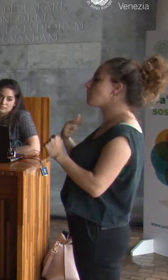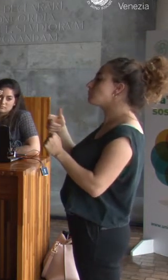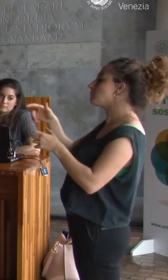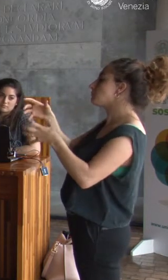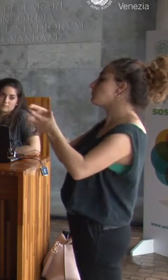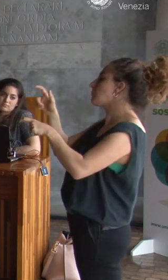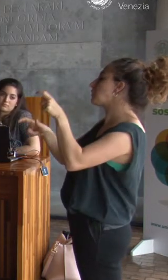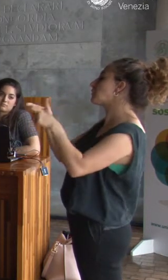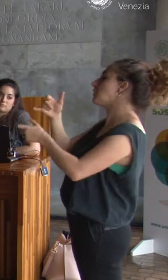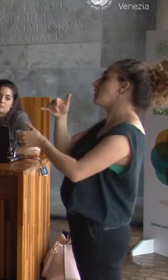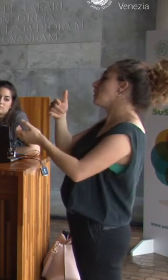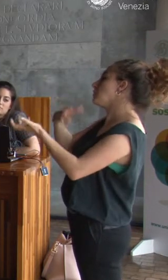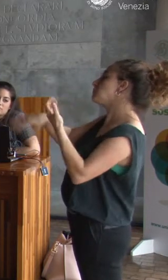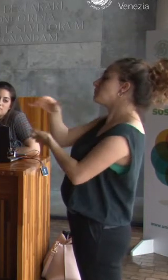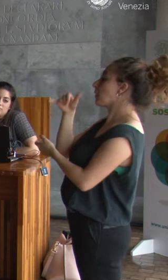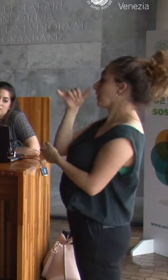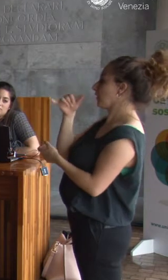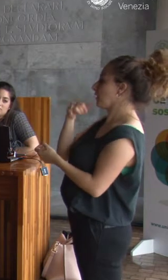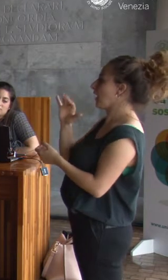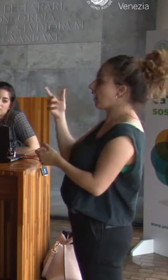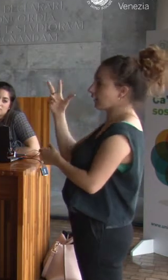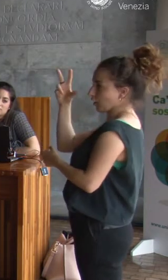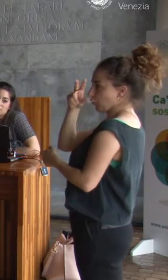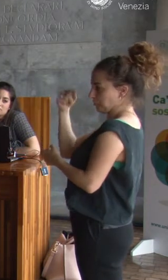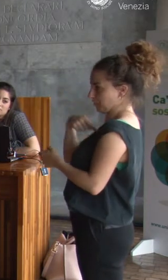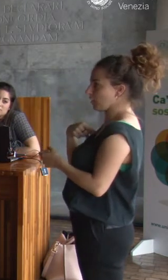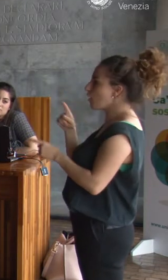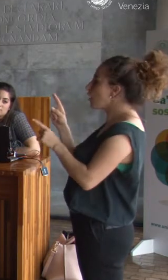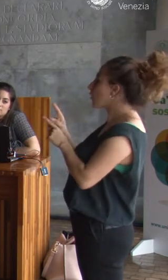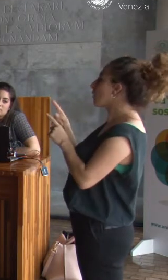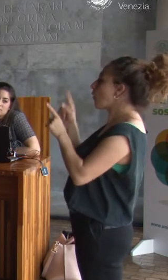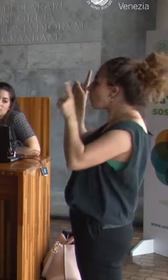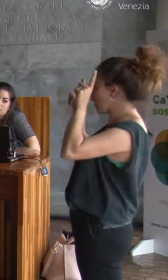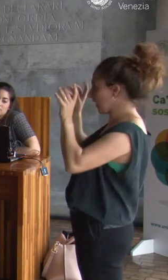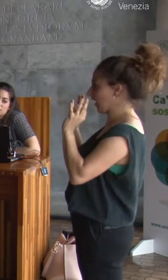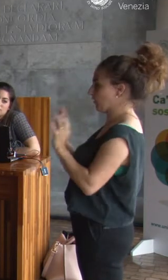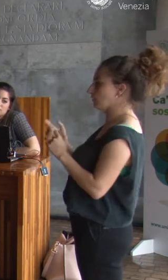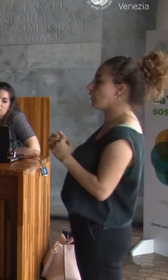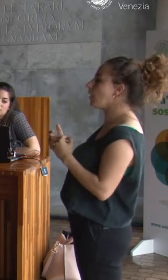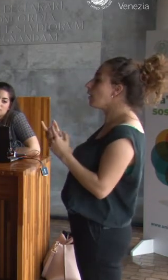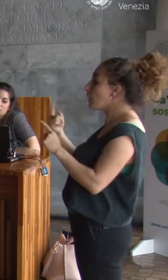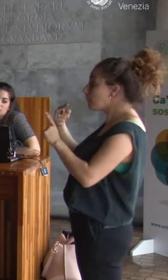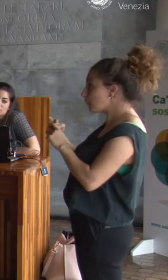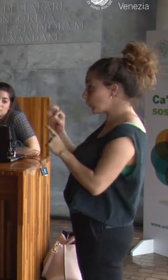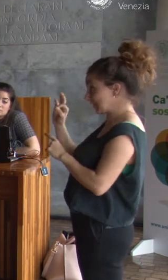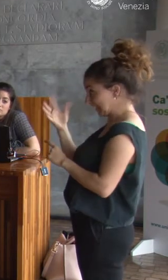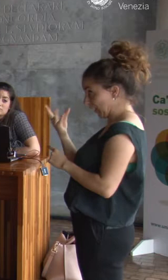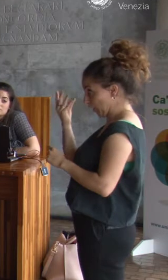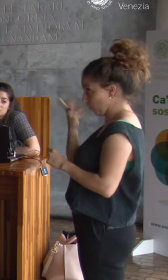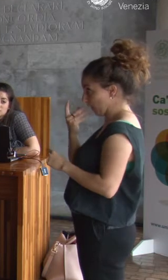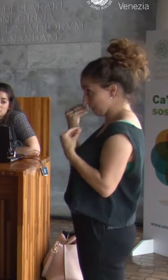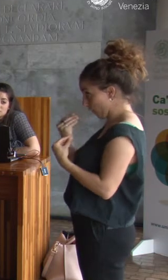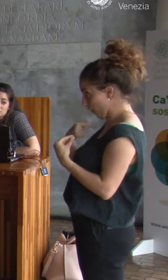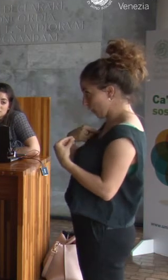ai terrestri, rendendomi quasi irriconoscibile, come un ultracorpo. E soprattutto che se e quando